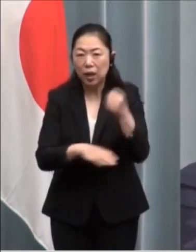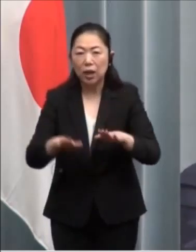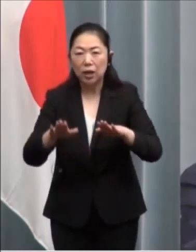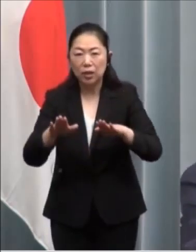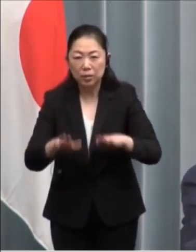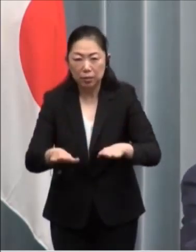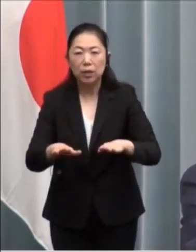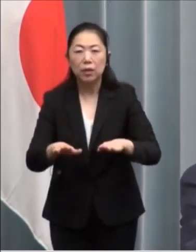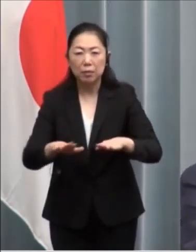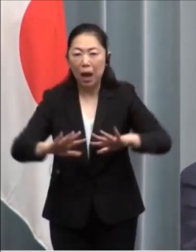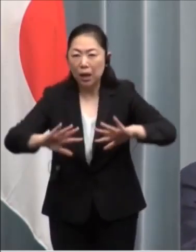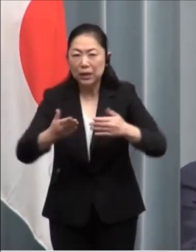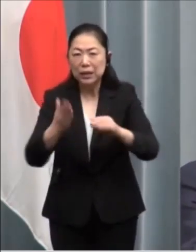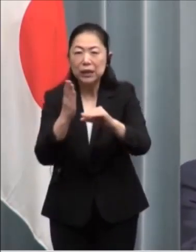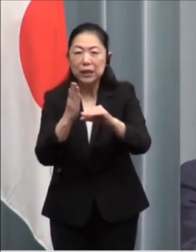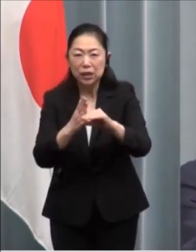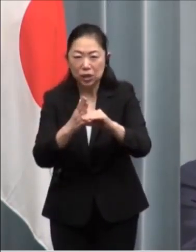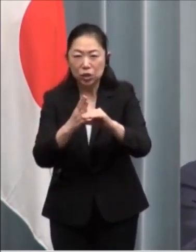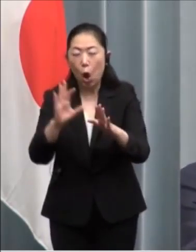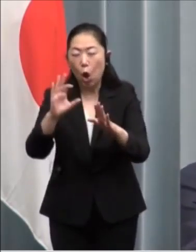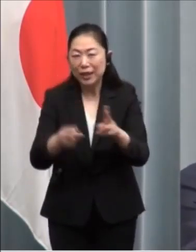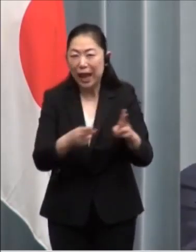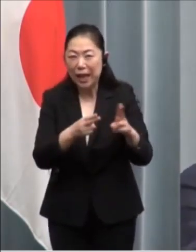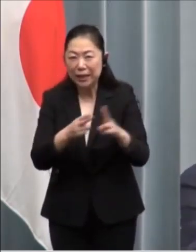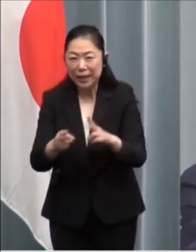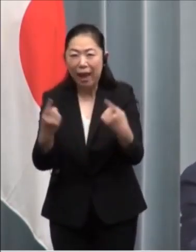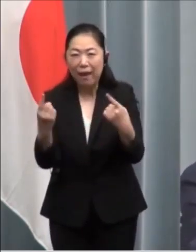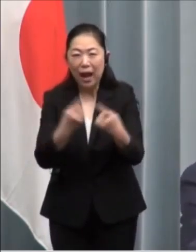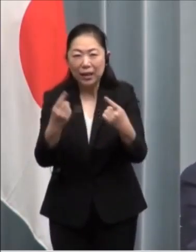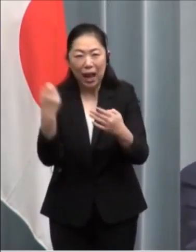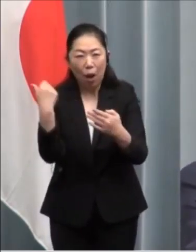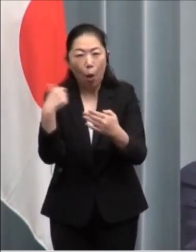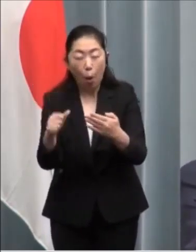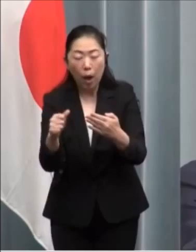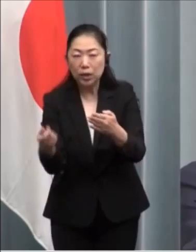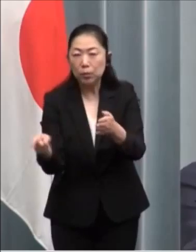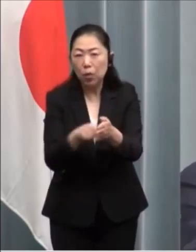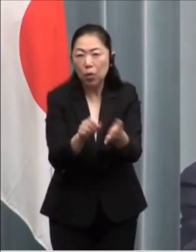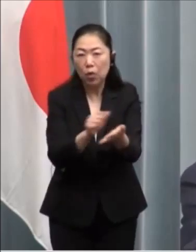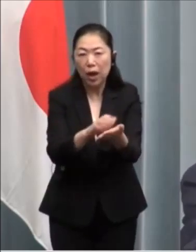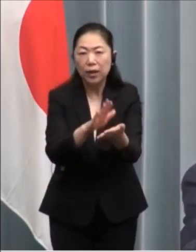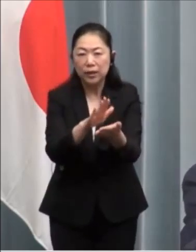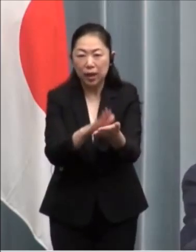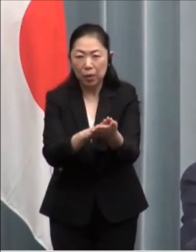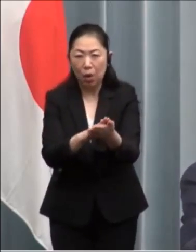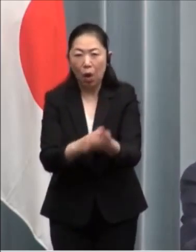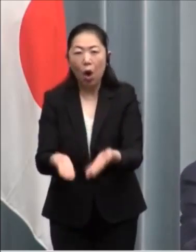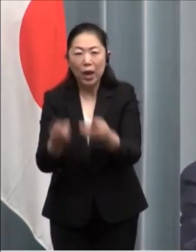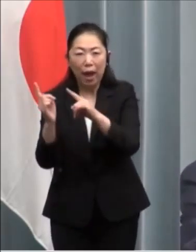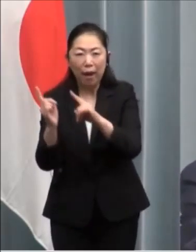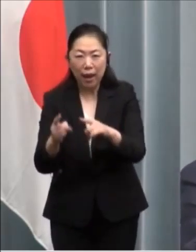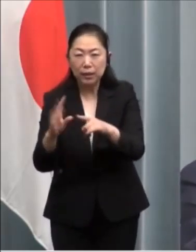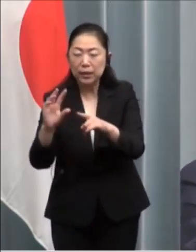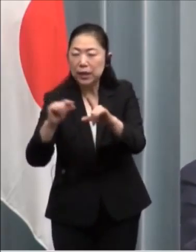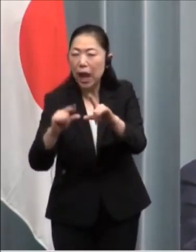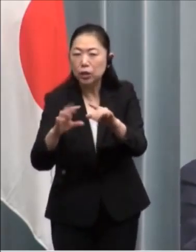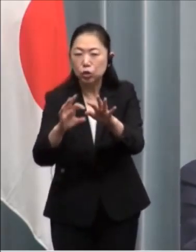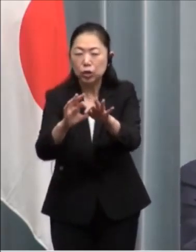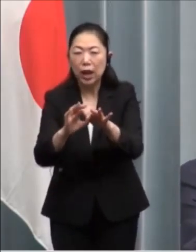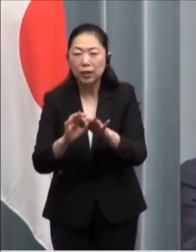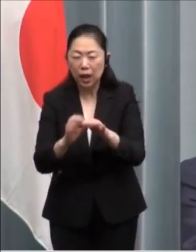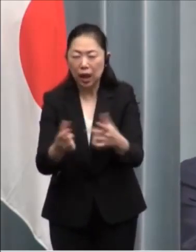ご審議をいただいています、この税制改正法案にも明記されておりますように、 軽減税率の導入にあたっては混乱を生じし